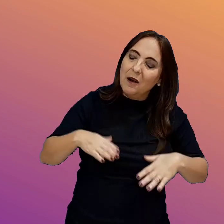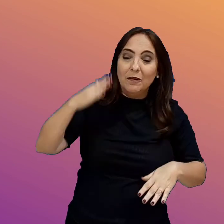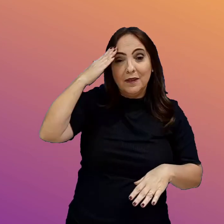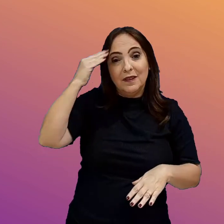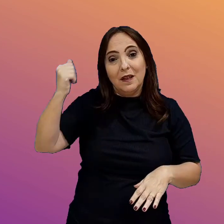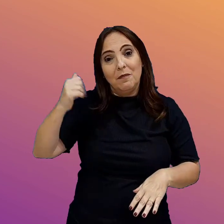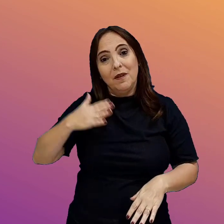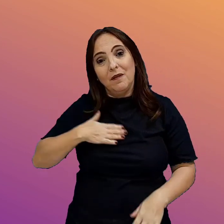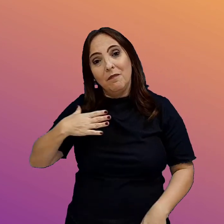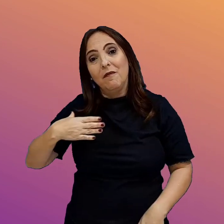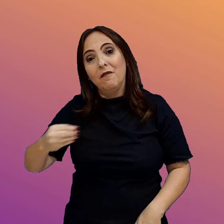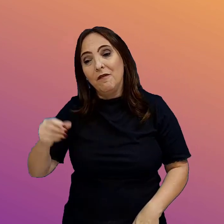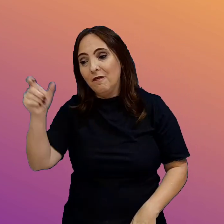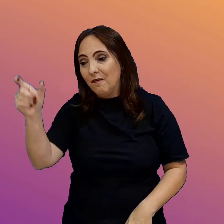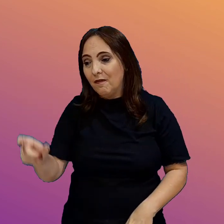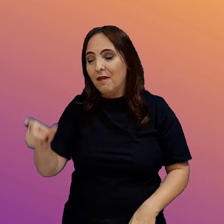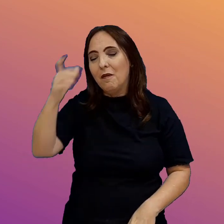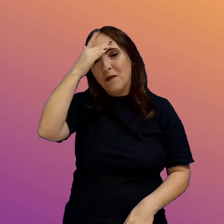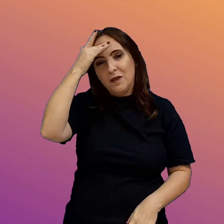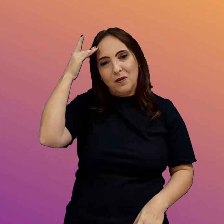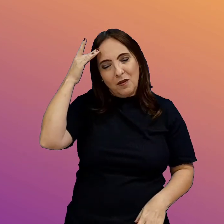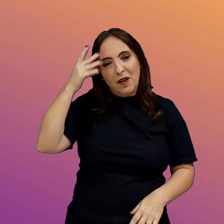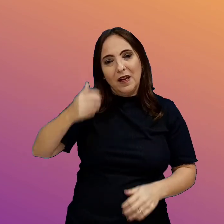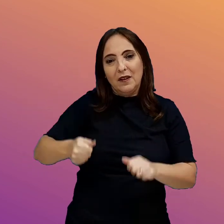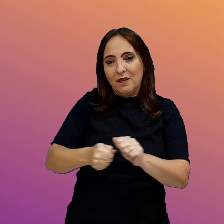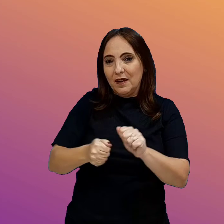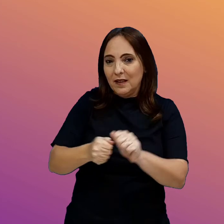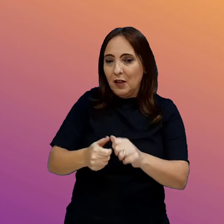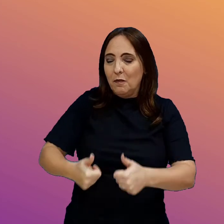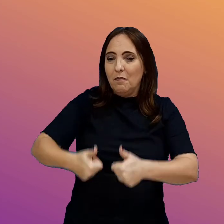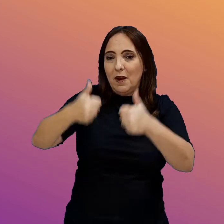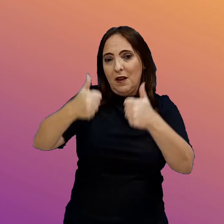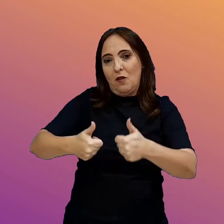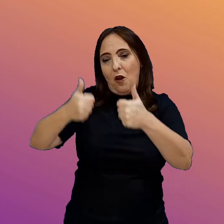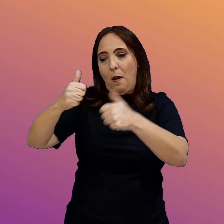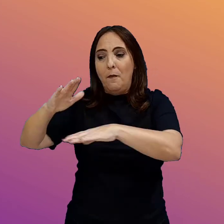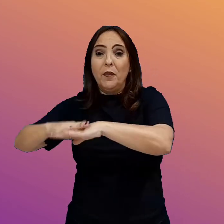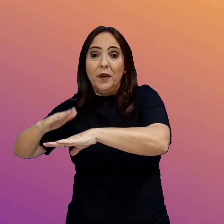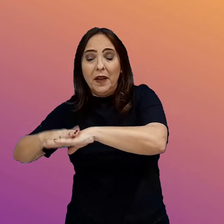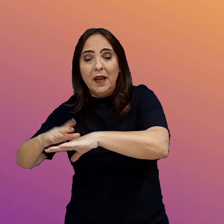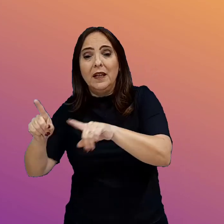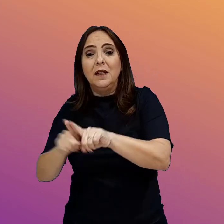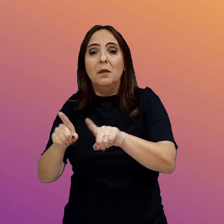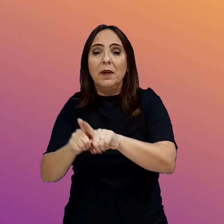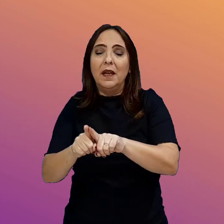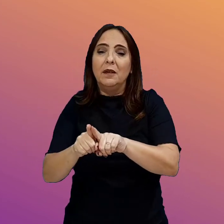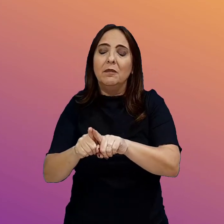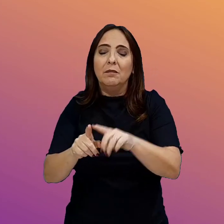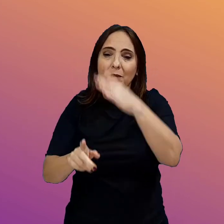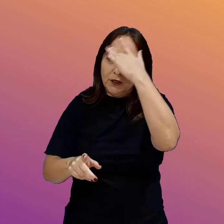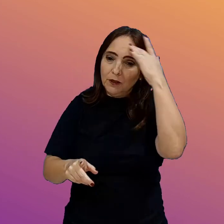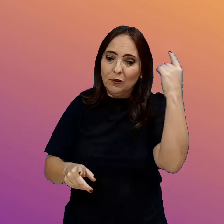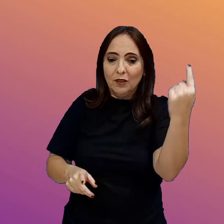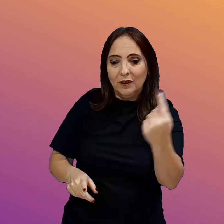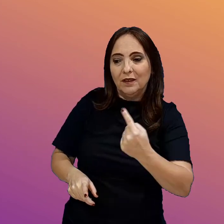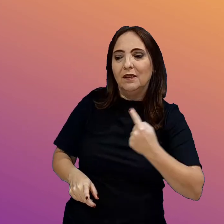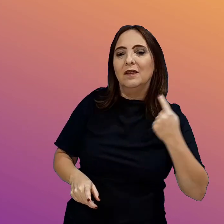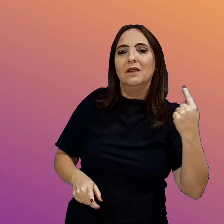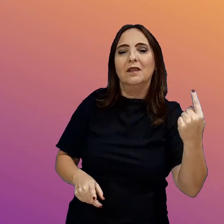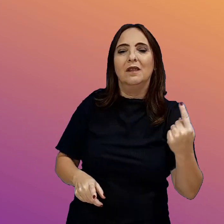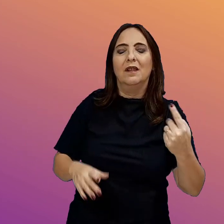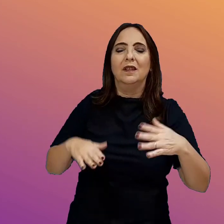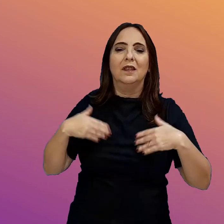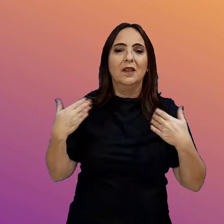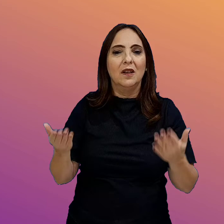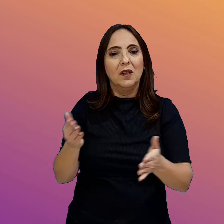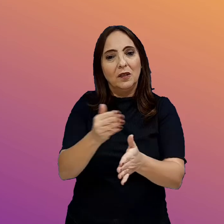estão fazendo o melhor não só por ele, mas também pelos que estão em torno dele, né? Então, isso tudo